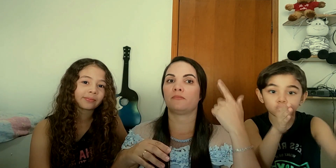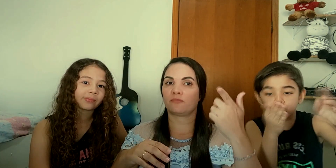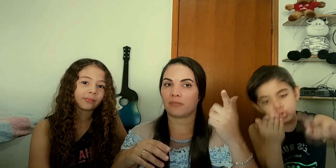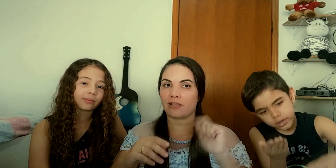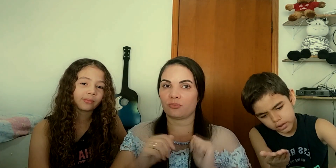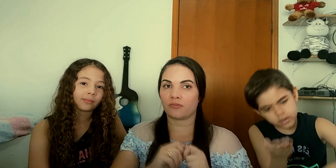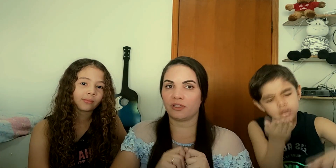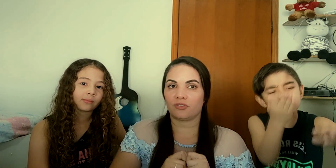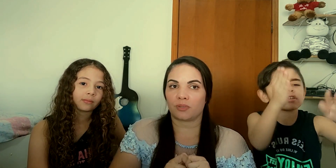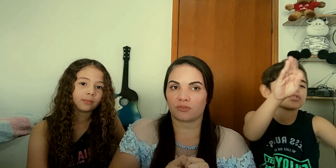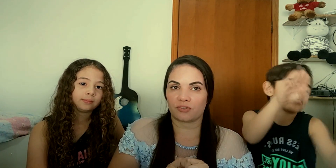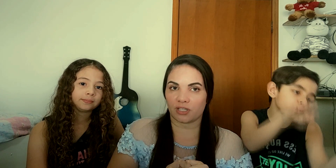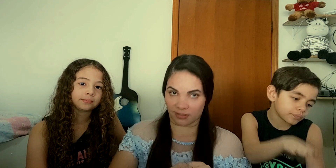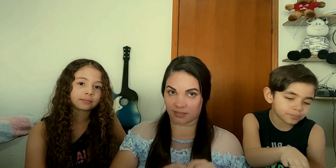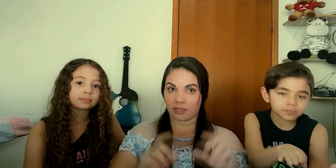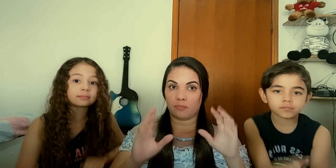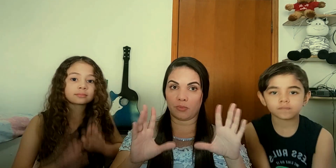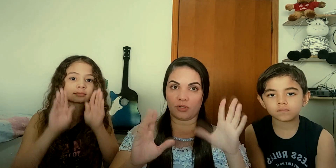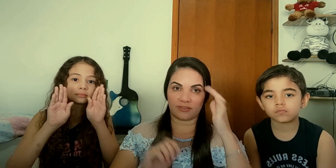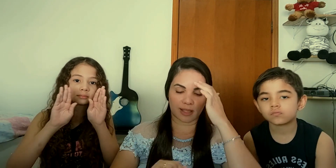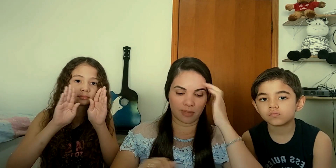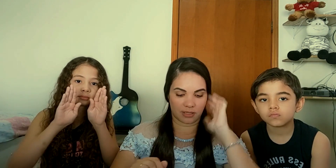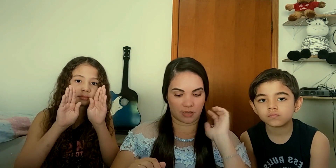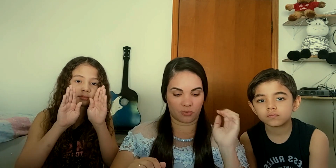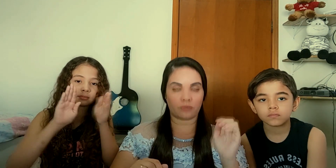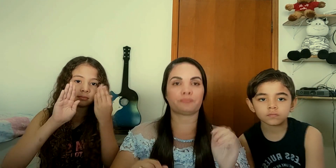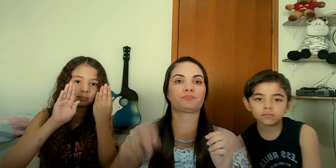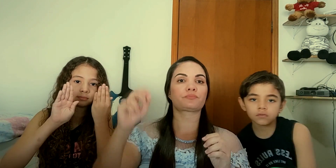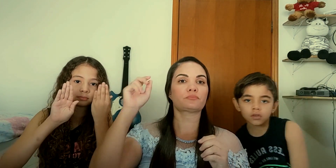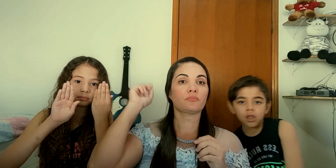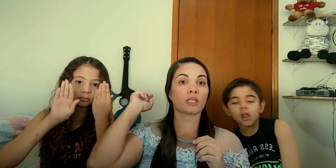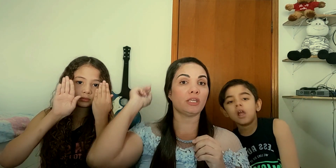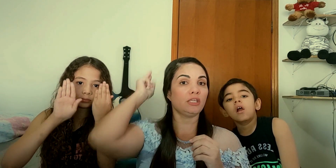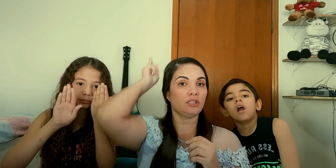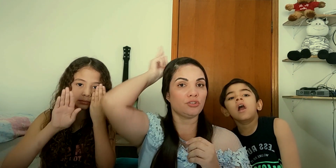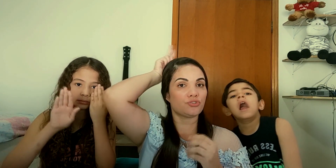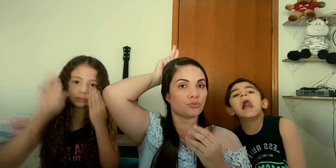Mais uma vez pra vocês memorizar bem, tá bom? Índio.